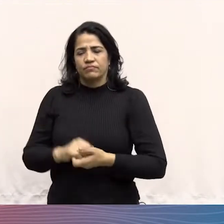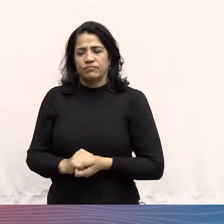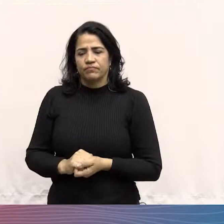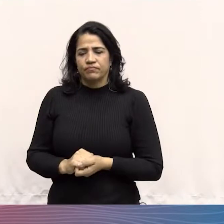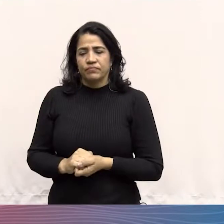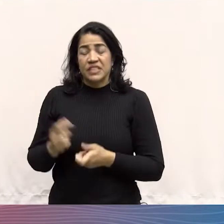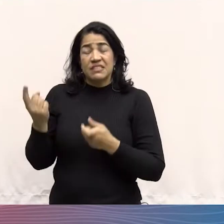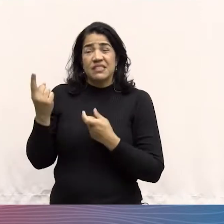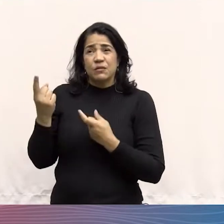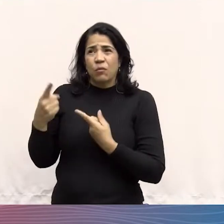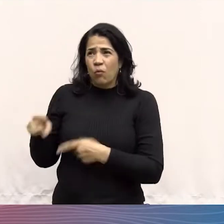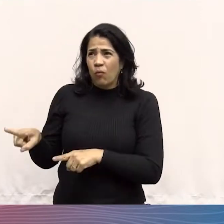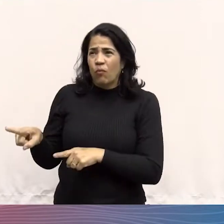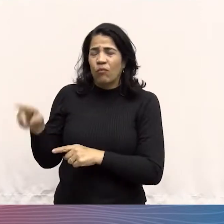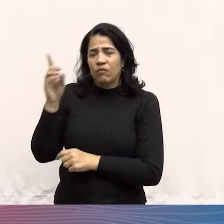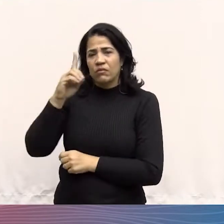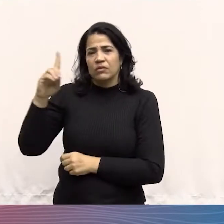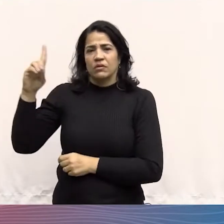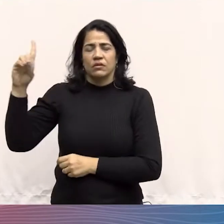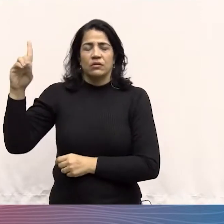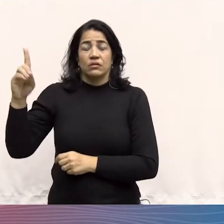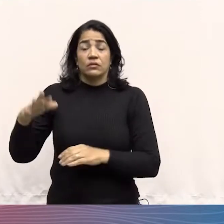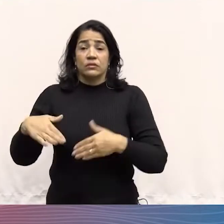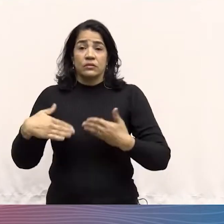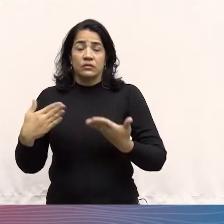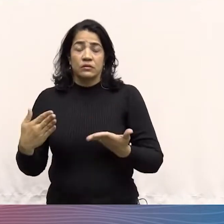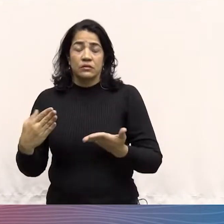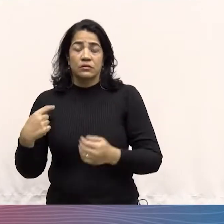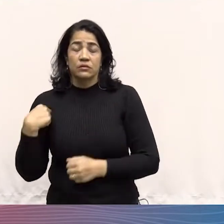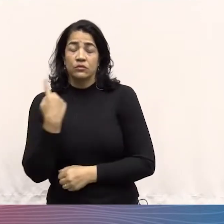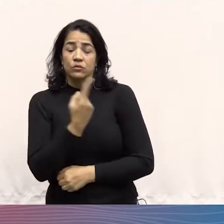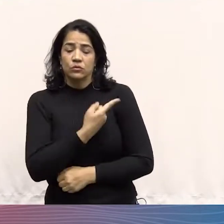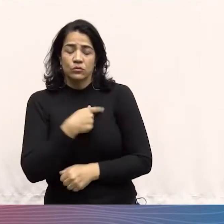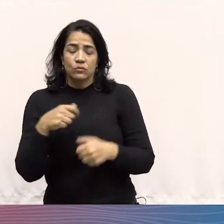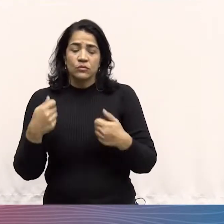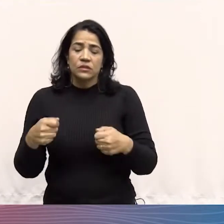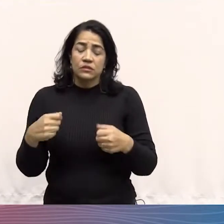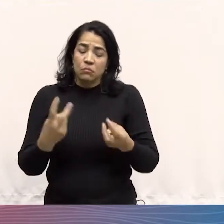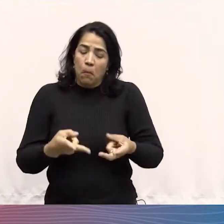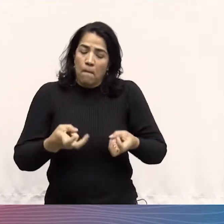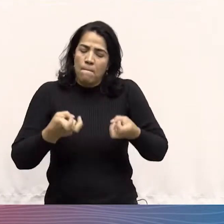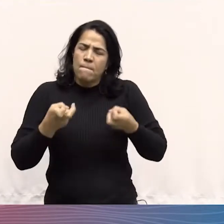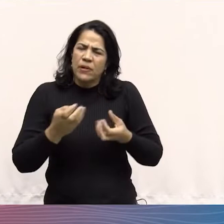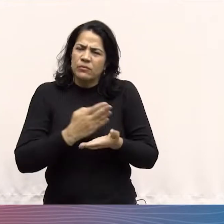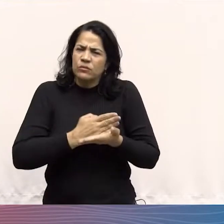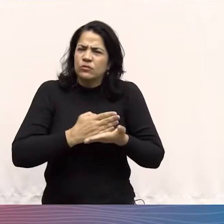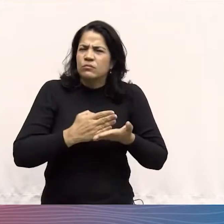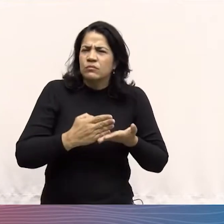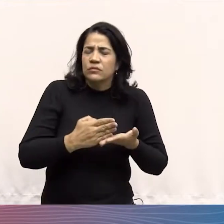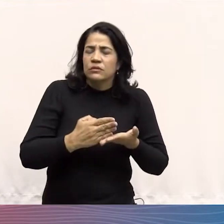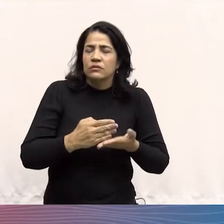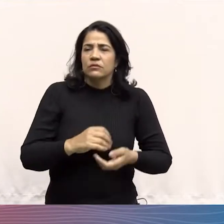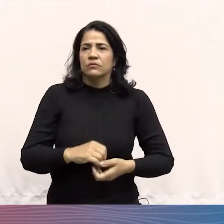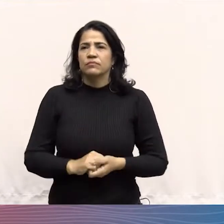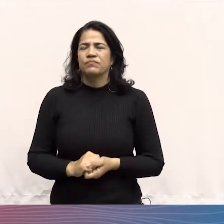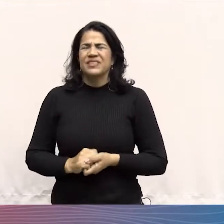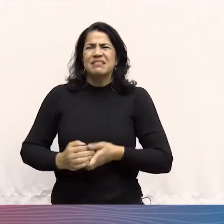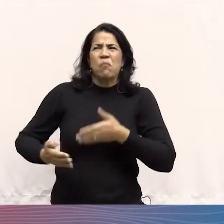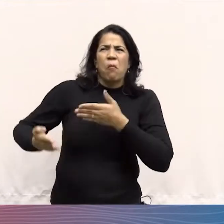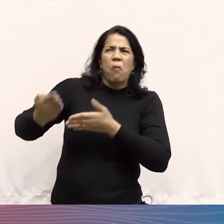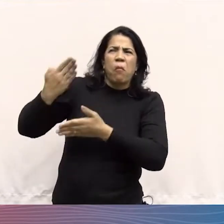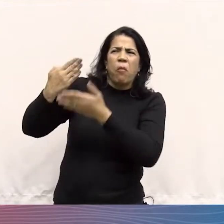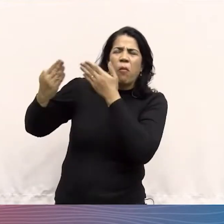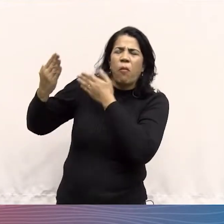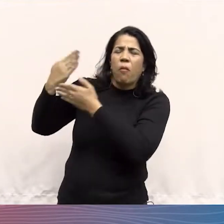origem, né? Nós sabemos que a origem da queda do homem foi lá no Jardim do Éden, quando